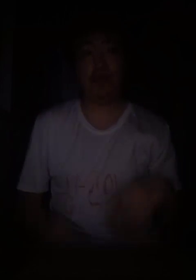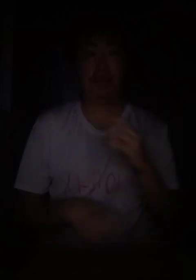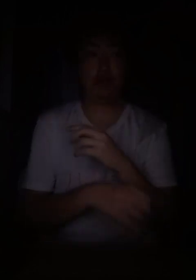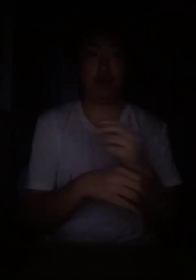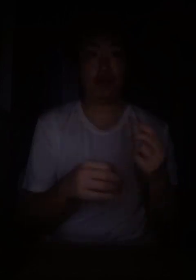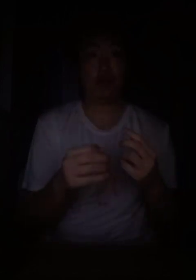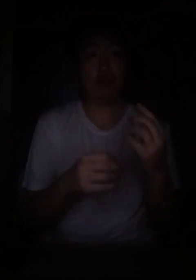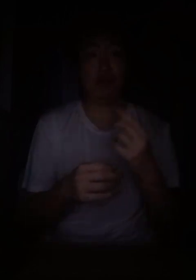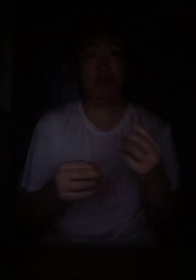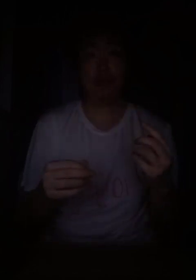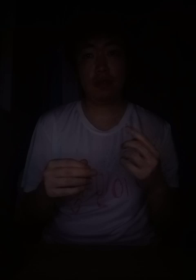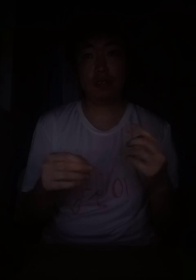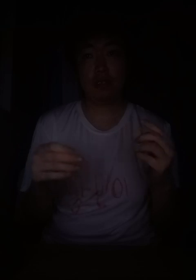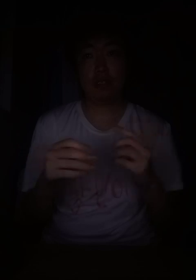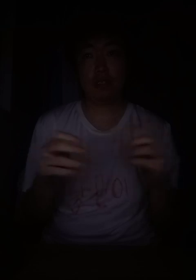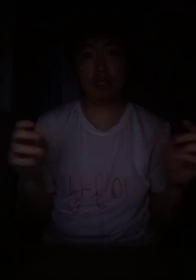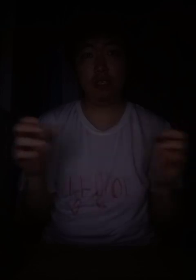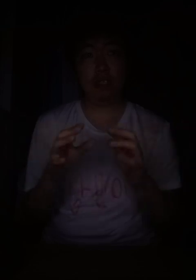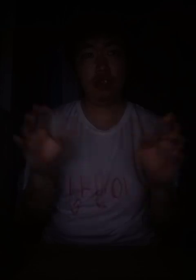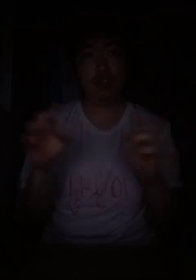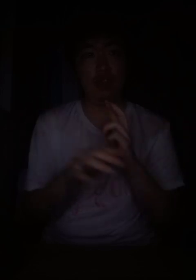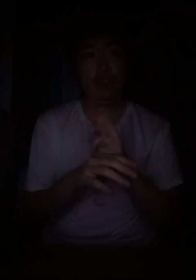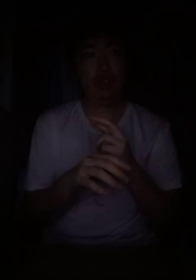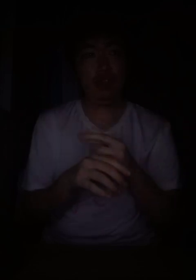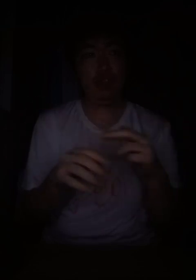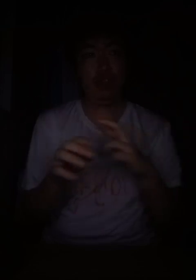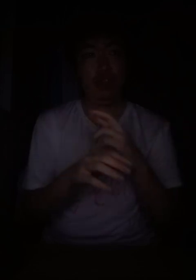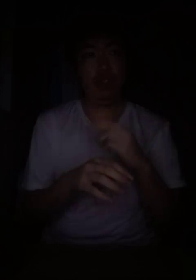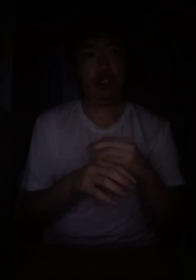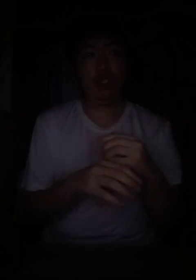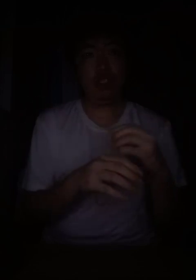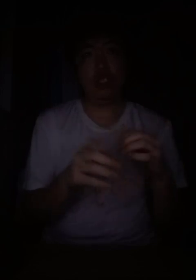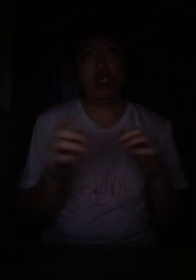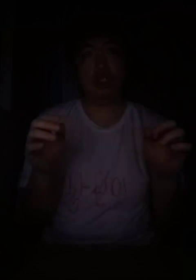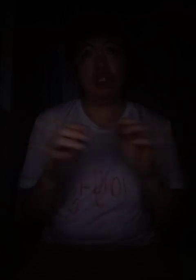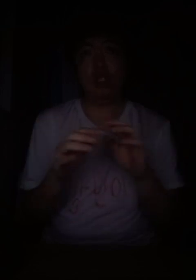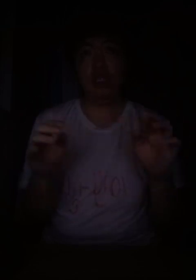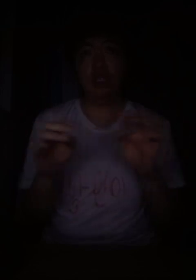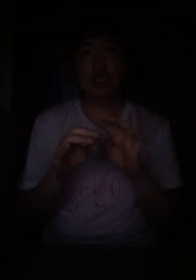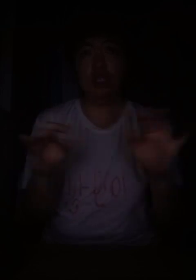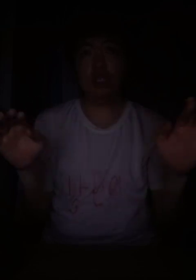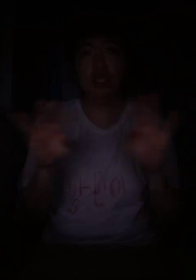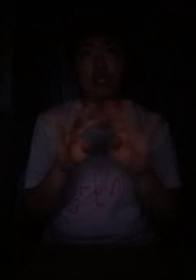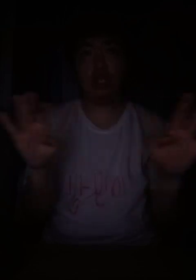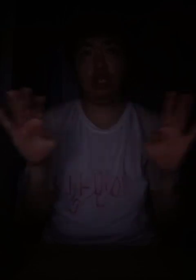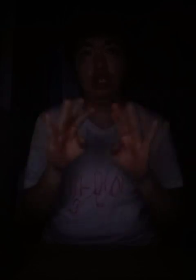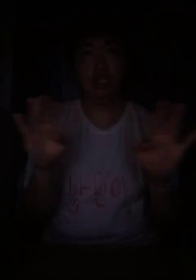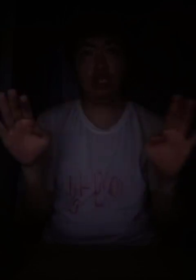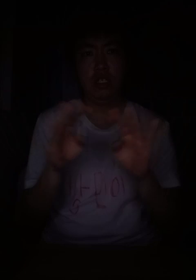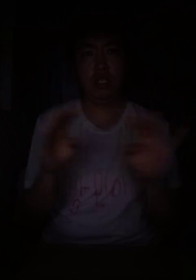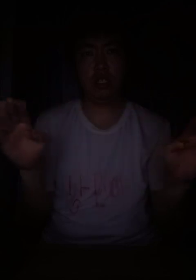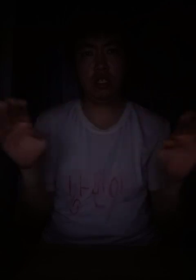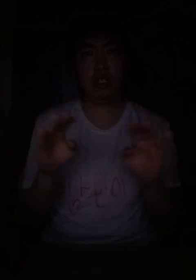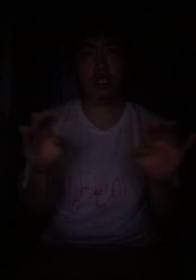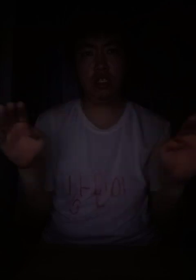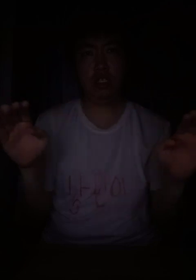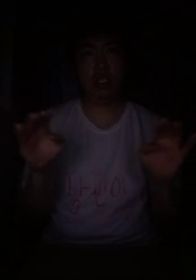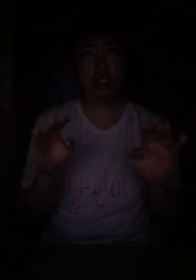저녁 8시쯤 가저역에선 전동차를 기다리던 한 남성이 두 팔로 스크린 도어를 강하게 미는 바람에 잠시